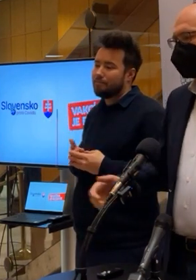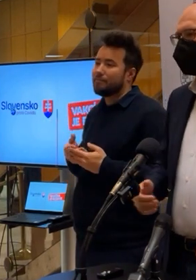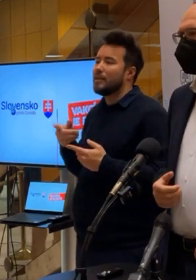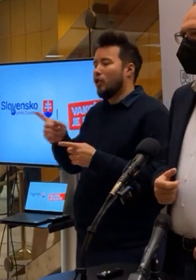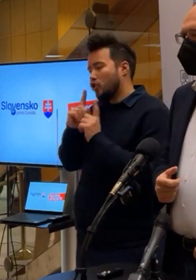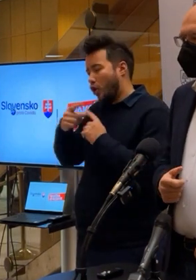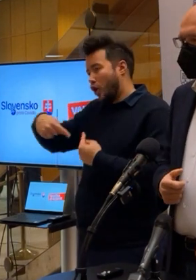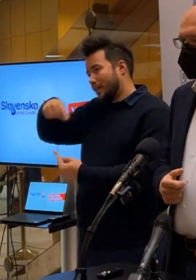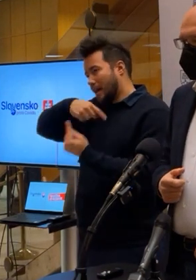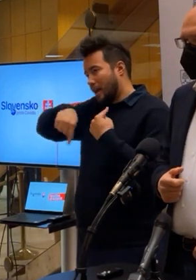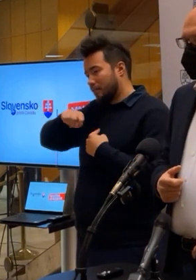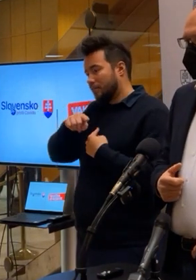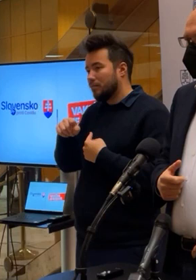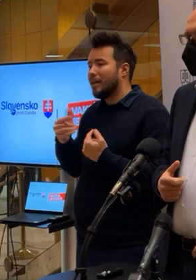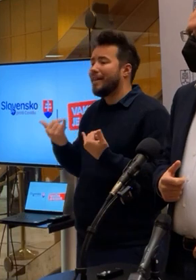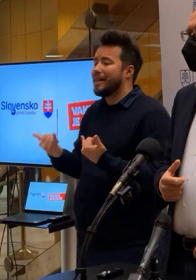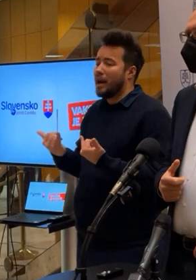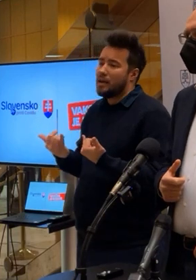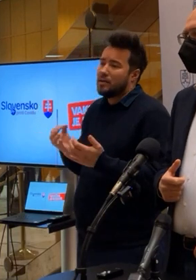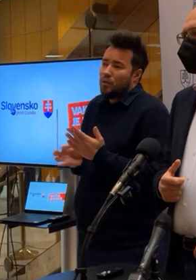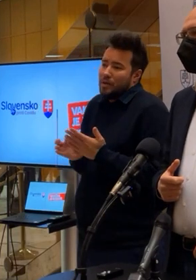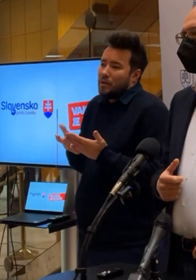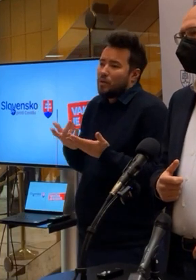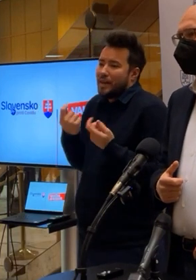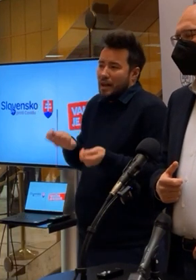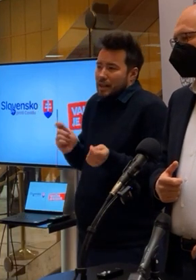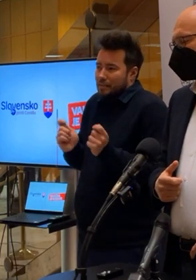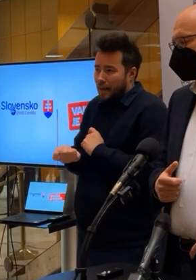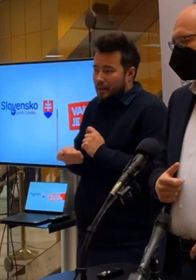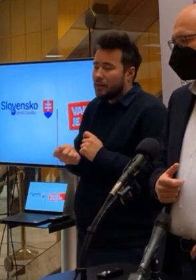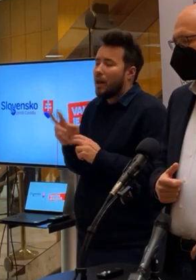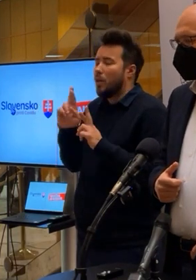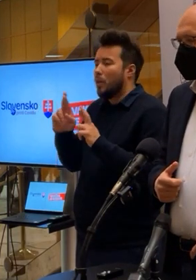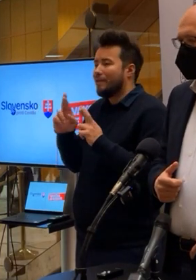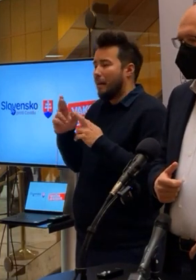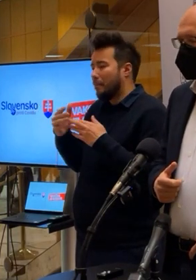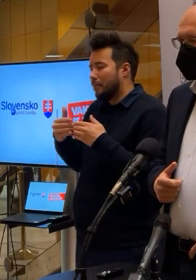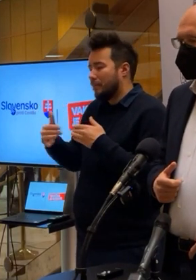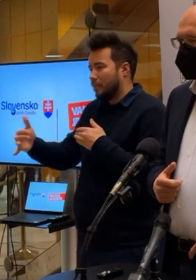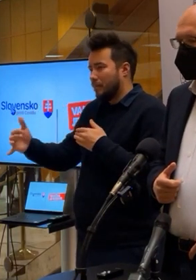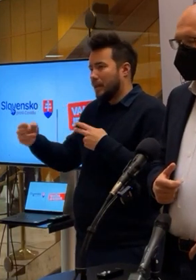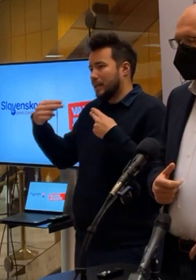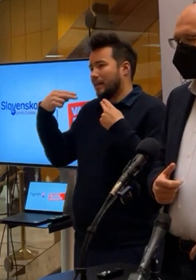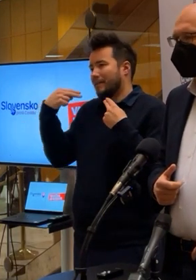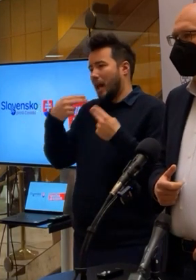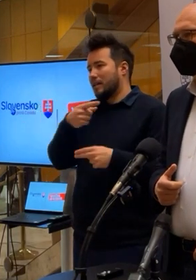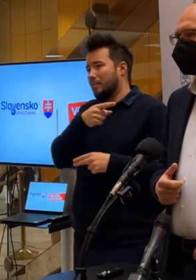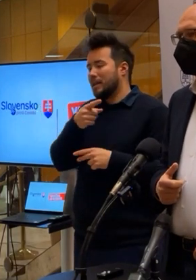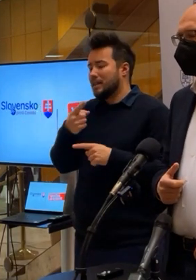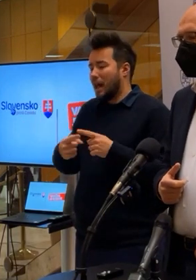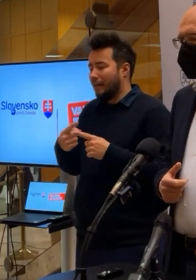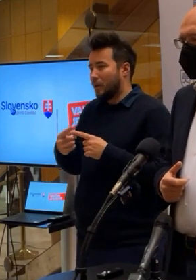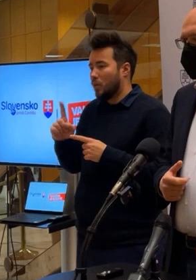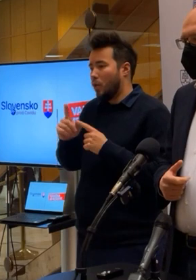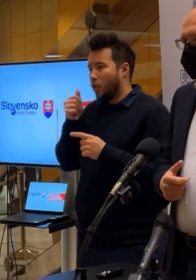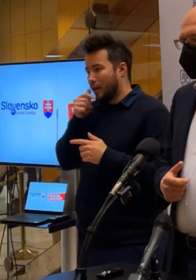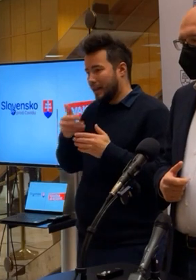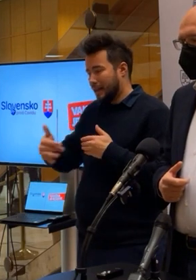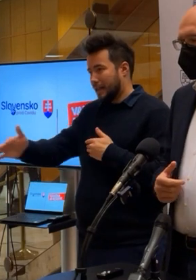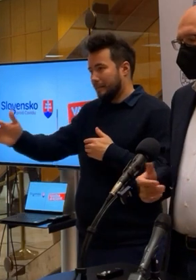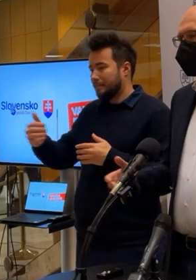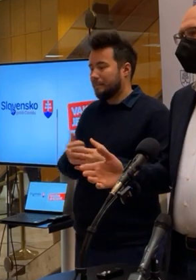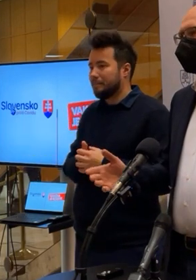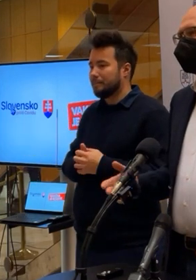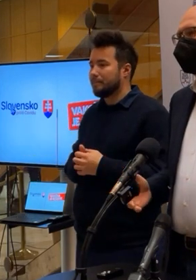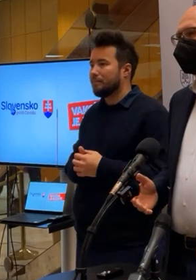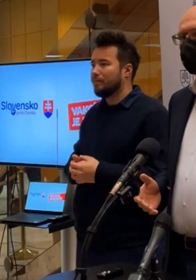takto dohodnuté. Už v tomto momente s tými nič neviem spraviť, ale snad sa v krátkej dobe k tomu vrátime, o niekoľko dní možno. Čo sa